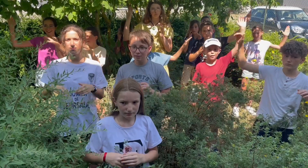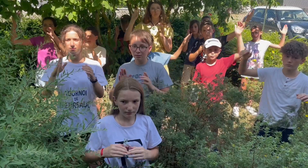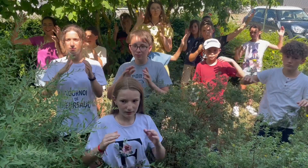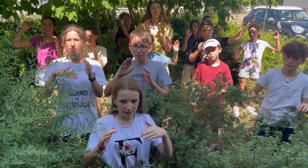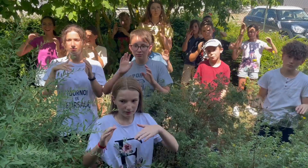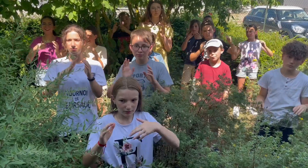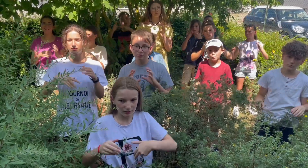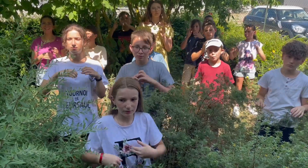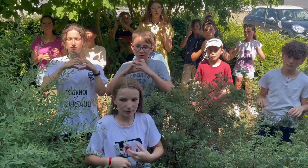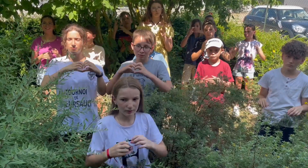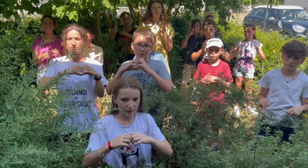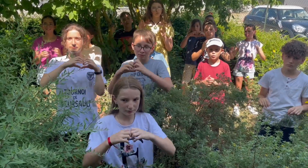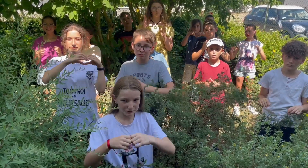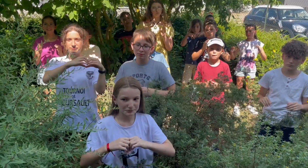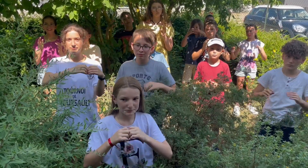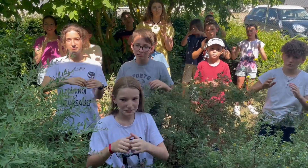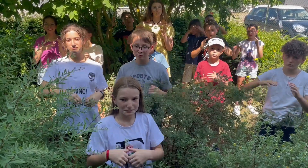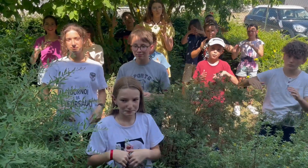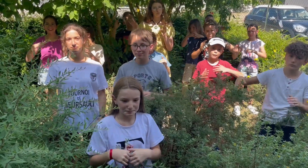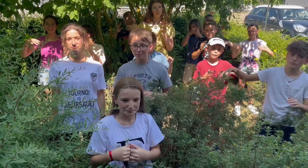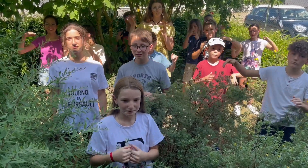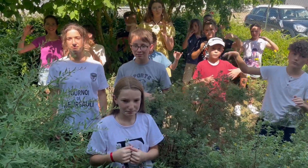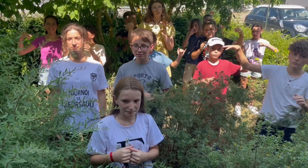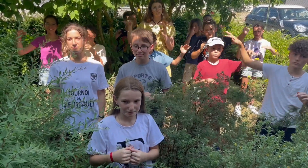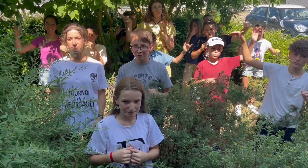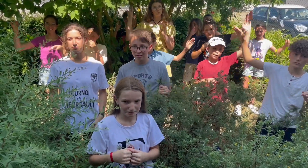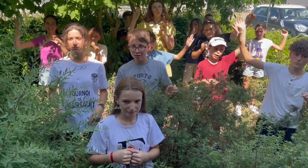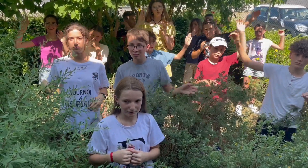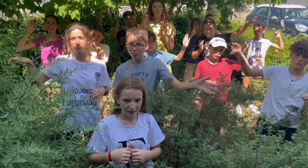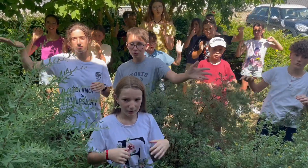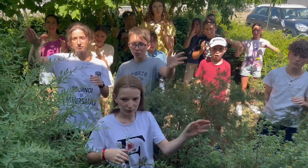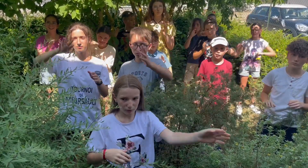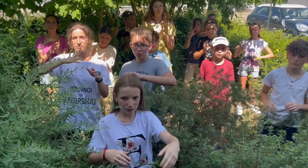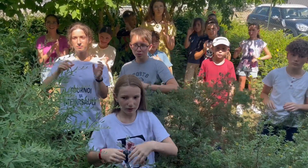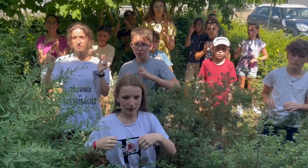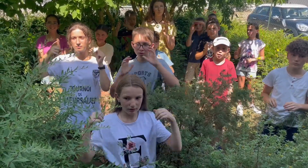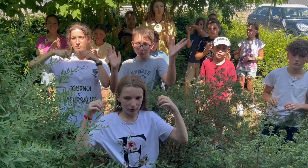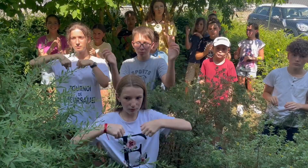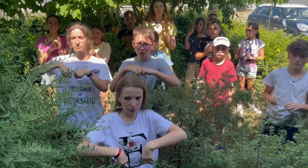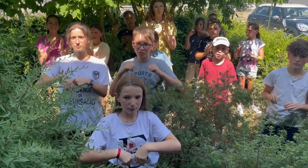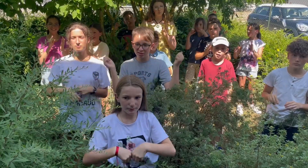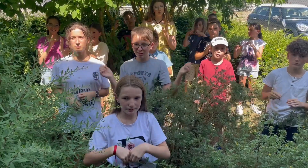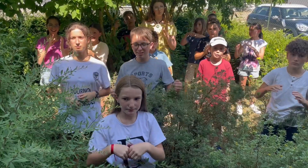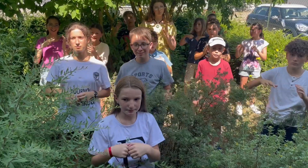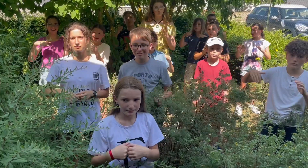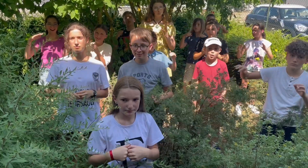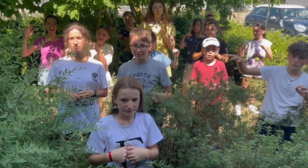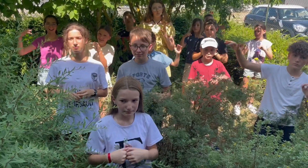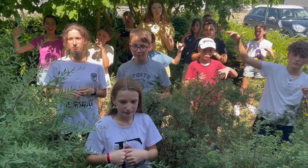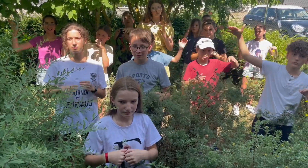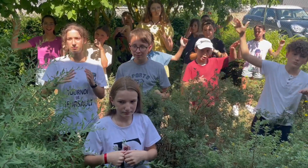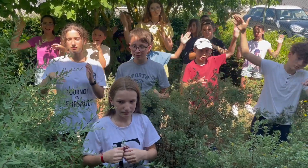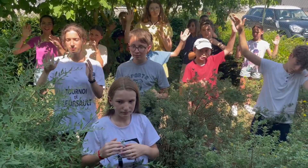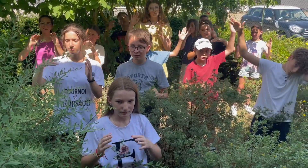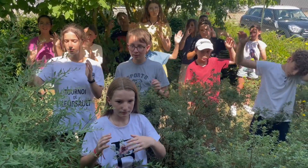la la. Une petite chanson d'amour. La la la la la la. Pour tous ceux qui sont pour. La la la la la la.